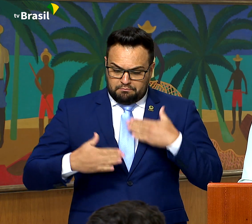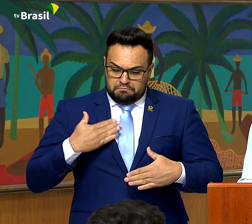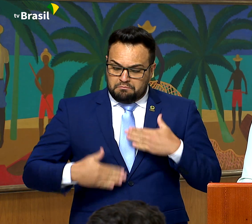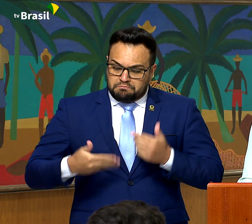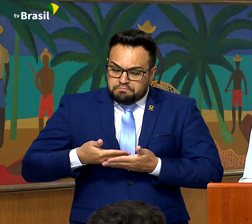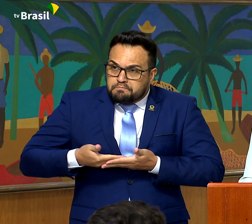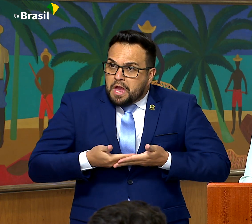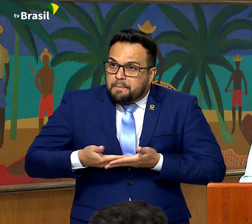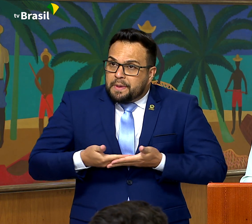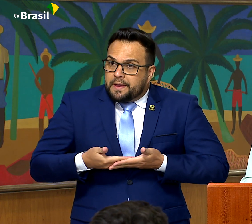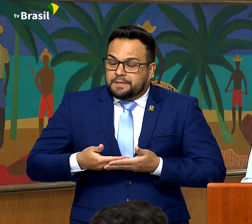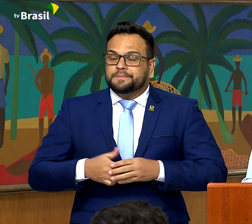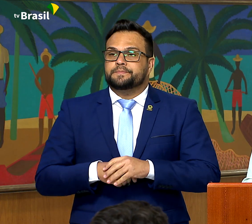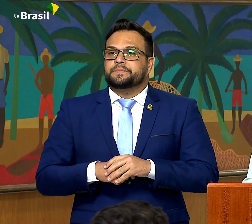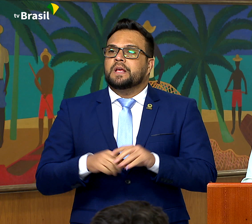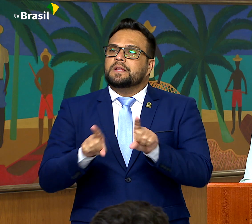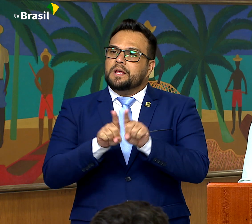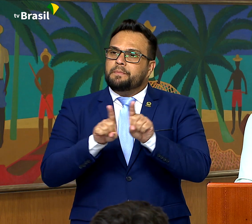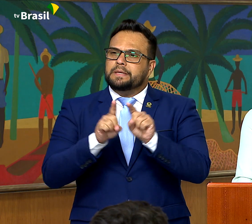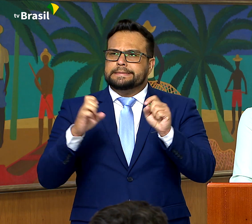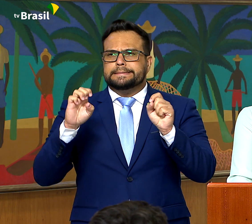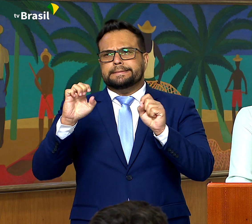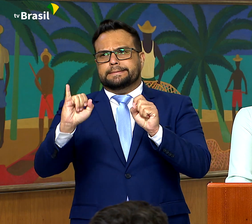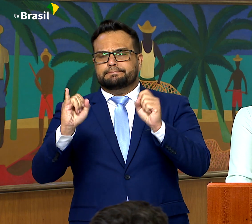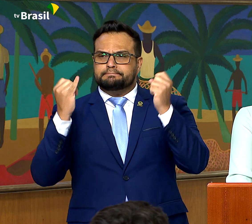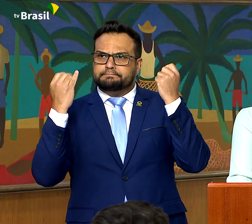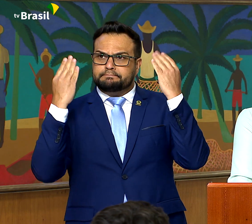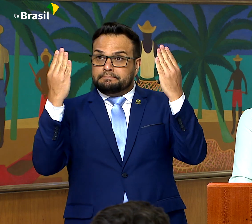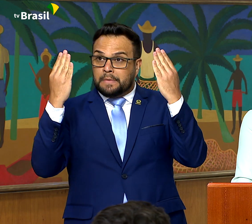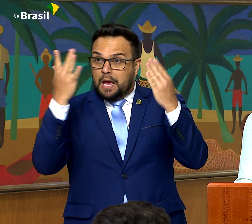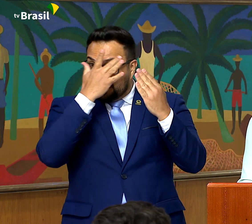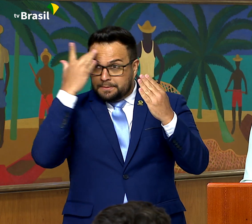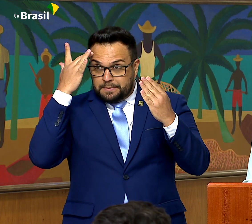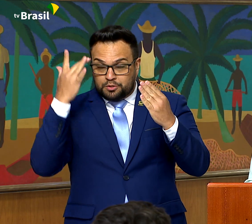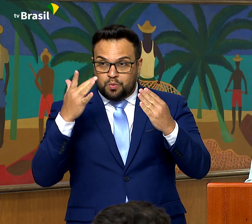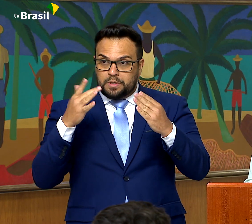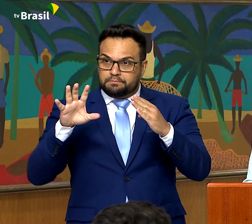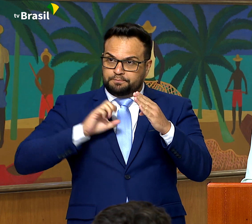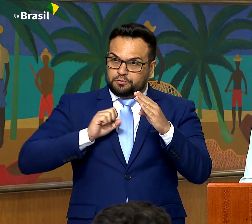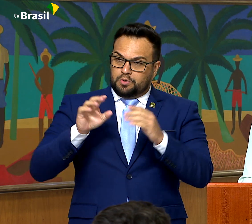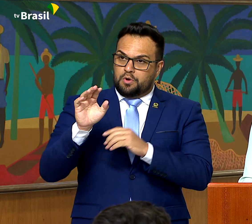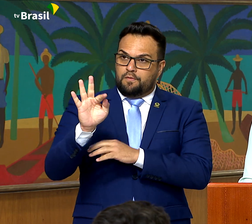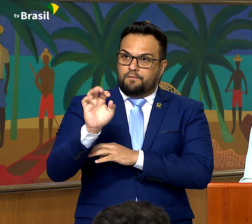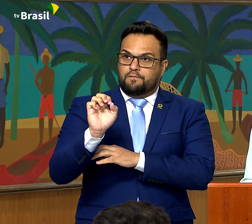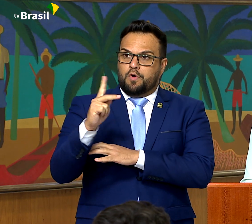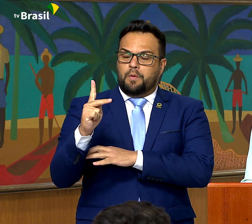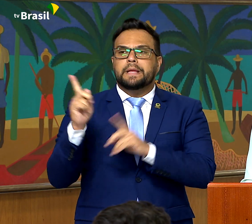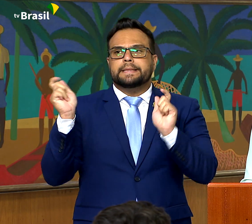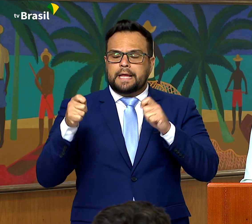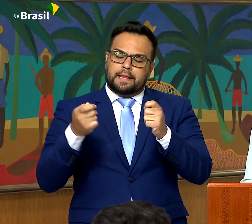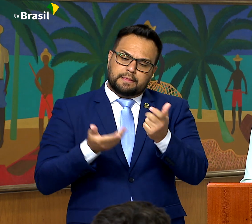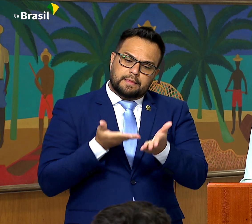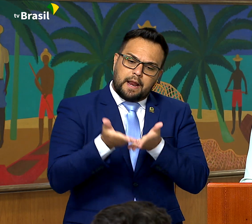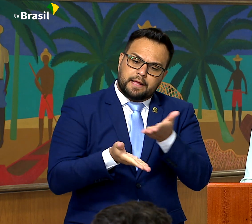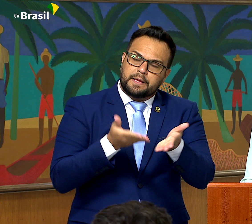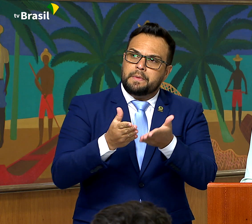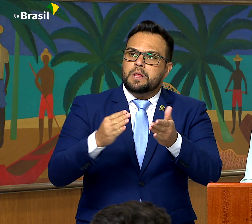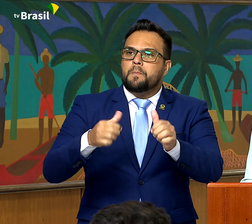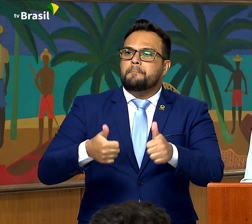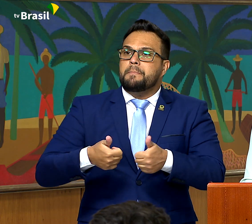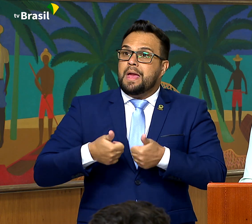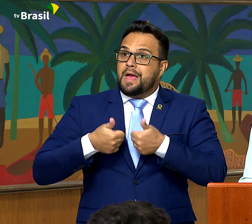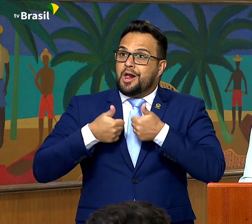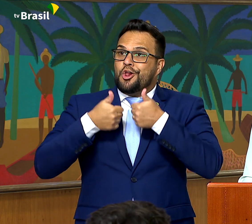recém-nascido. E com essa suspeita, esses pacientes são direcionados para tratamento paliativo de melhora